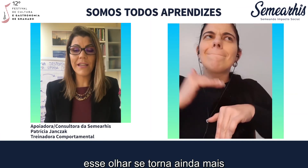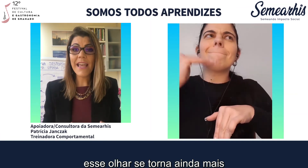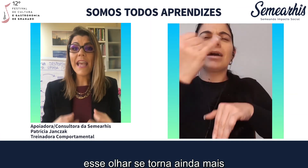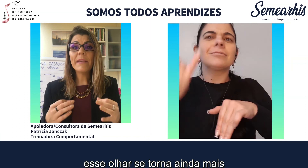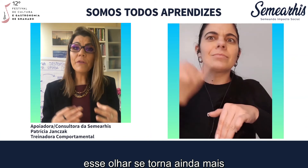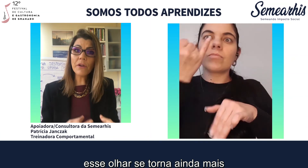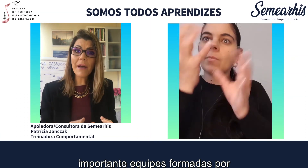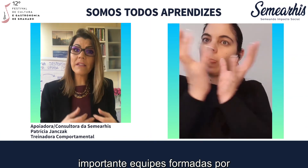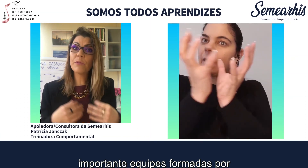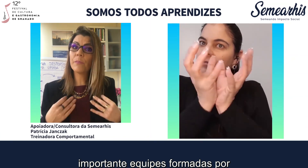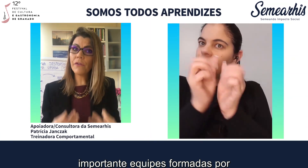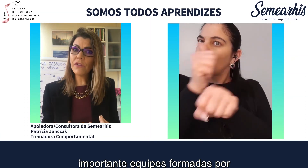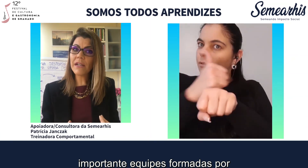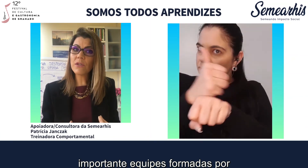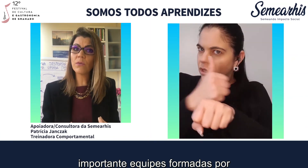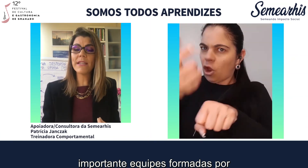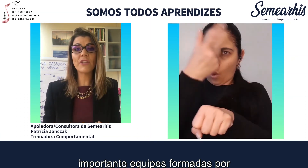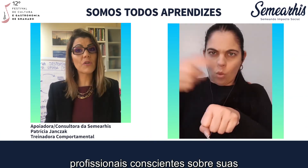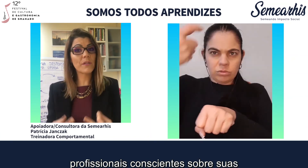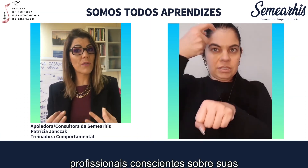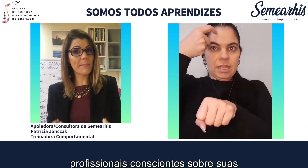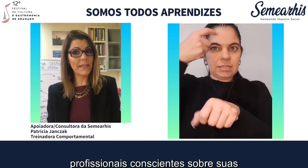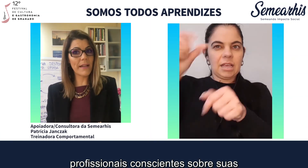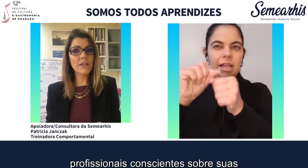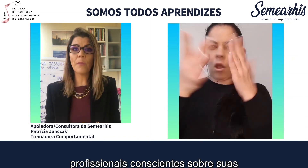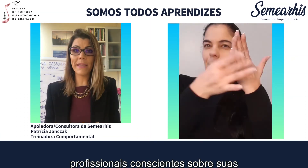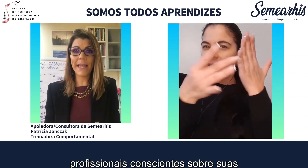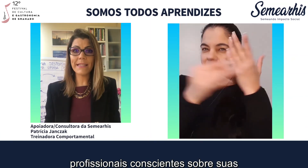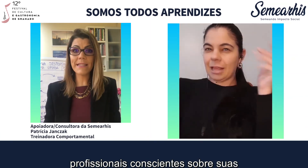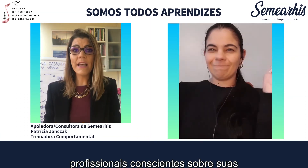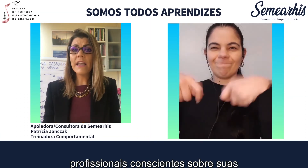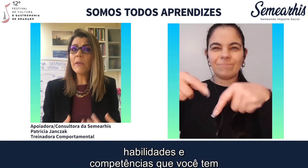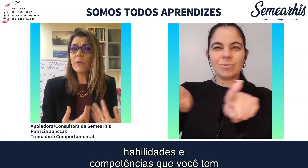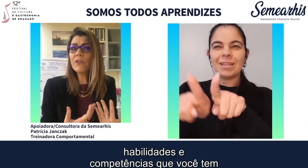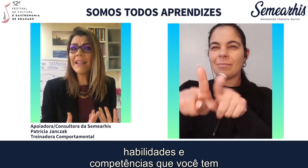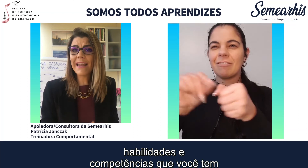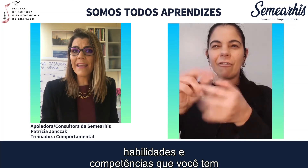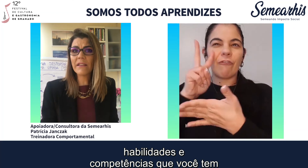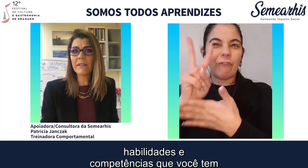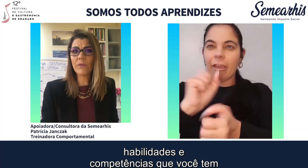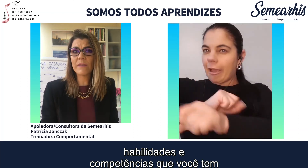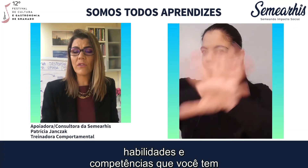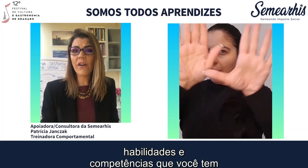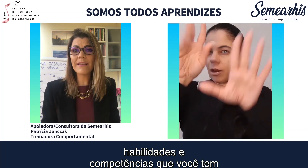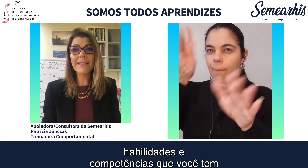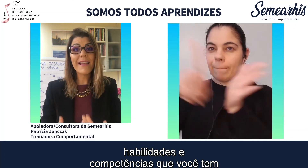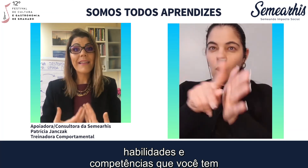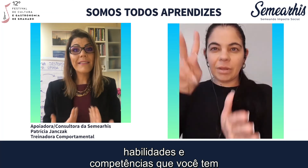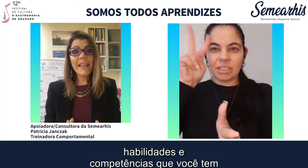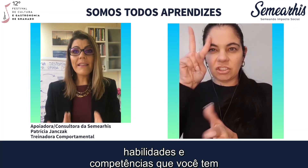importante. Equipes formadas por profissionais conscientes sobre suas habilidades e competências, que possuem clareza das suas